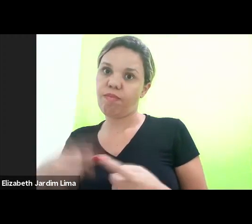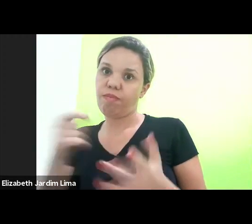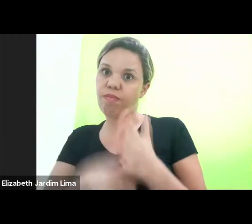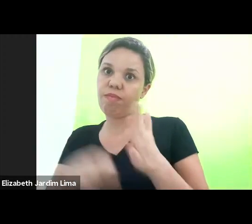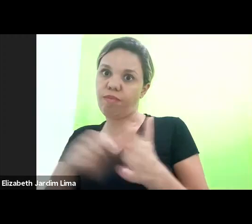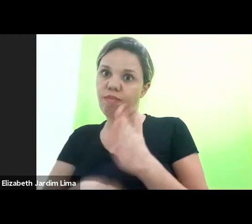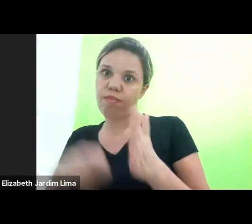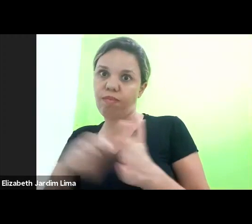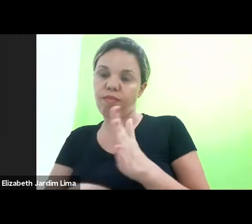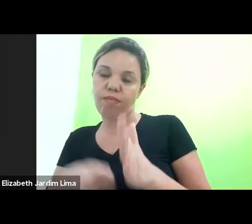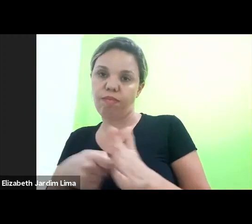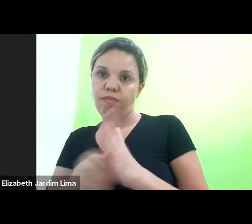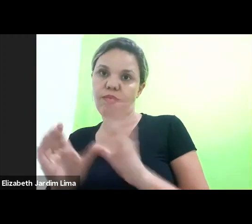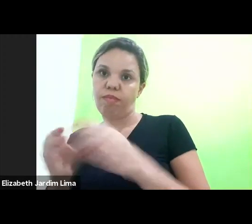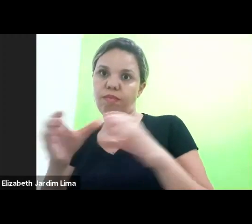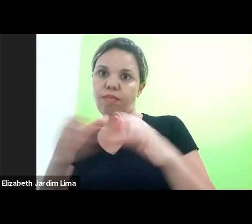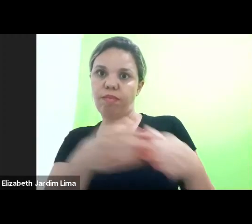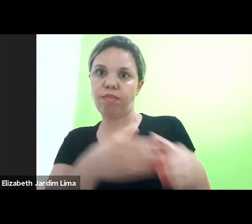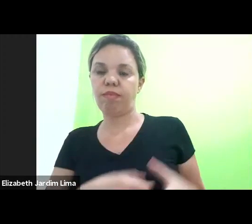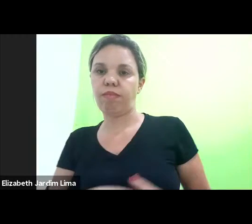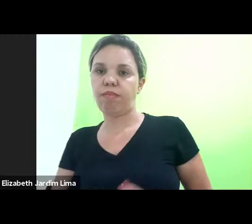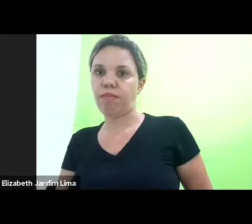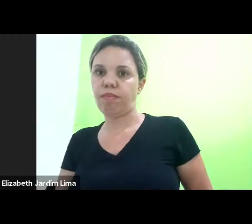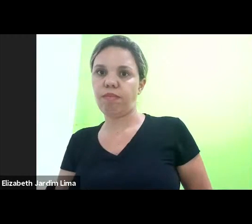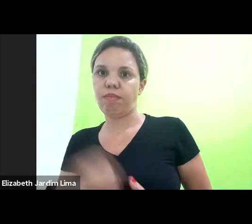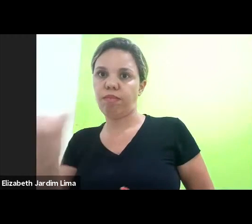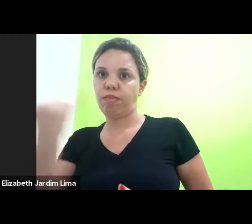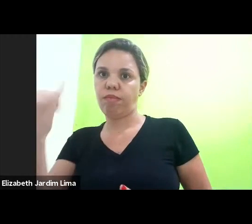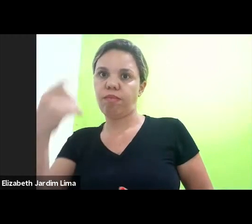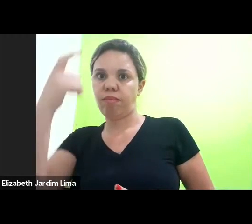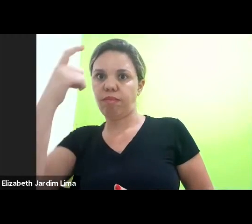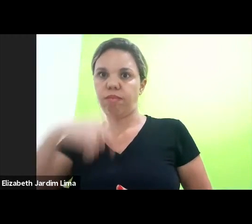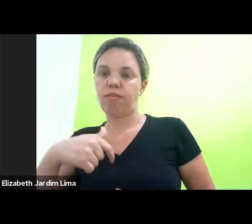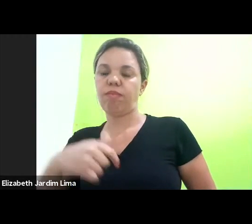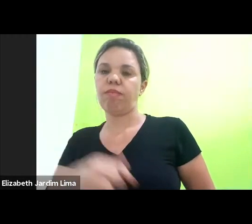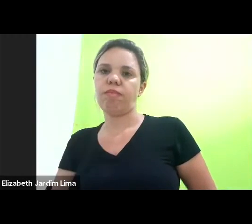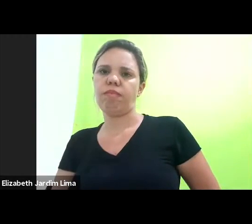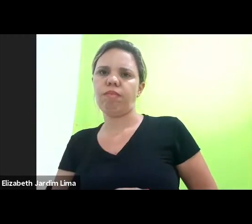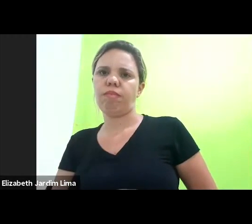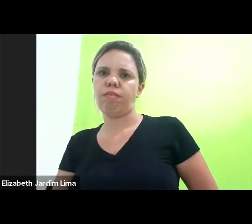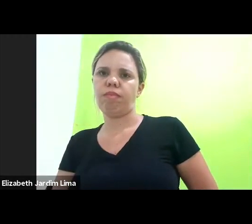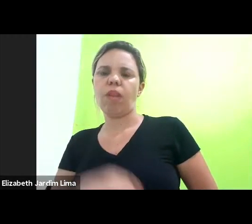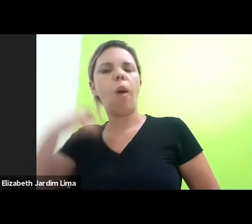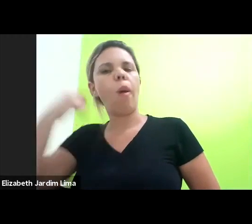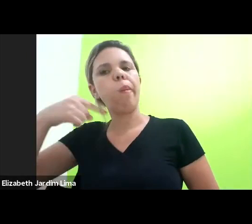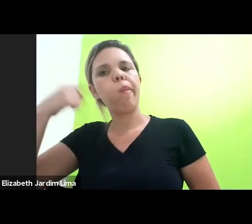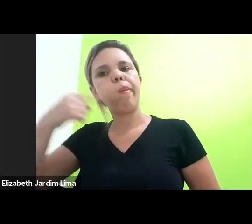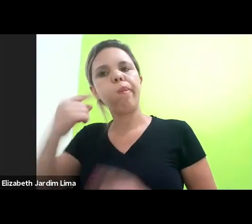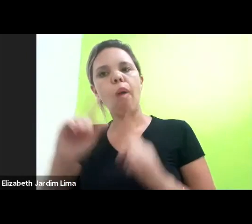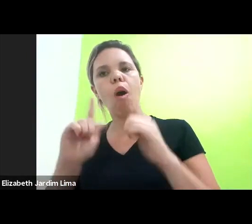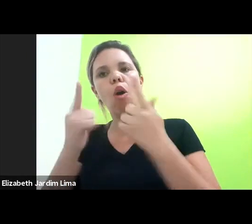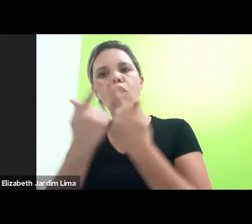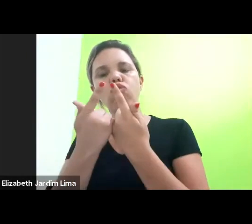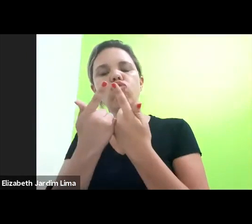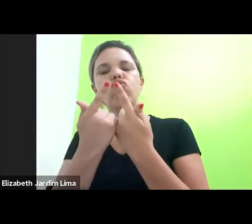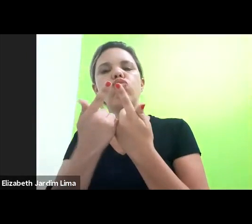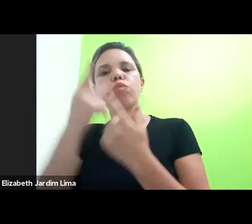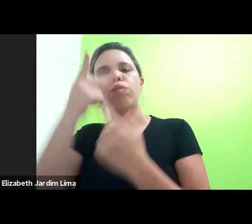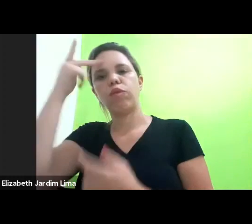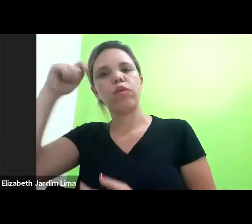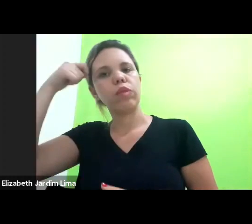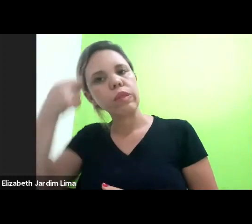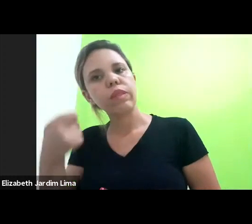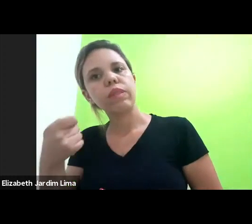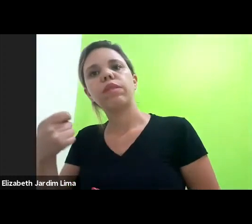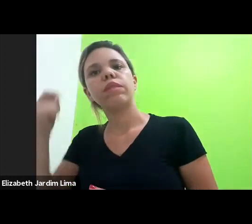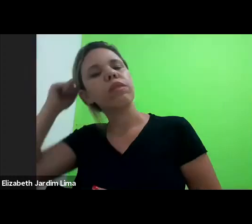luta conjunta é uma luta importante, é a luta que eu, enquanto advogada quilombola, quis seguir, né, e tenho muito